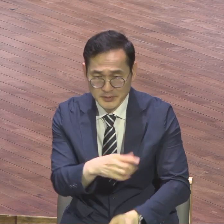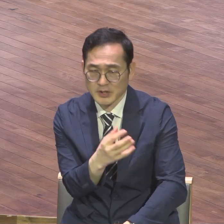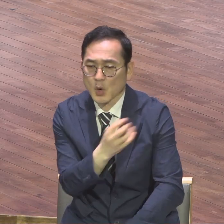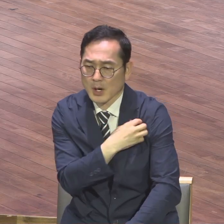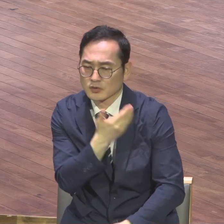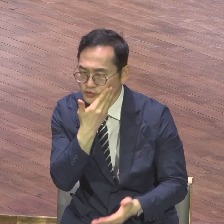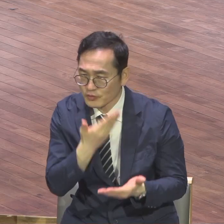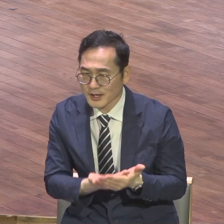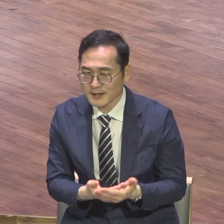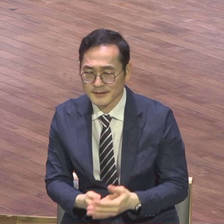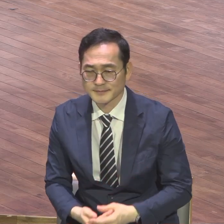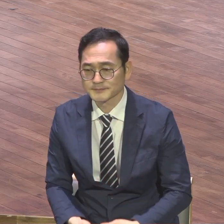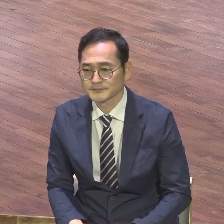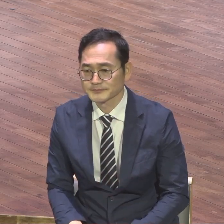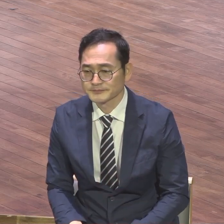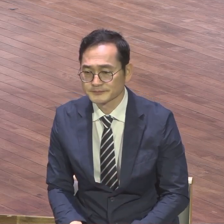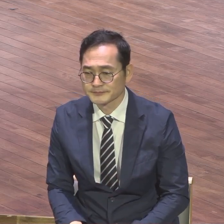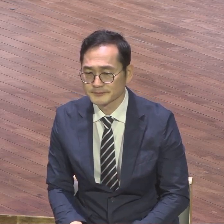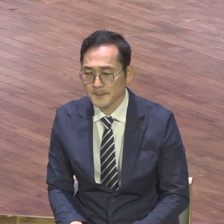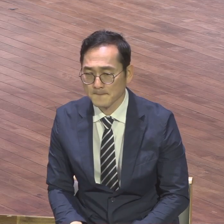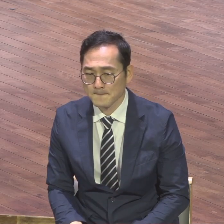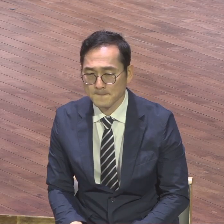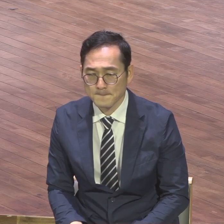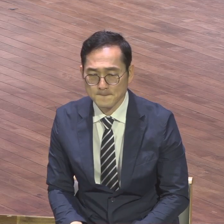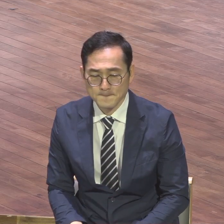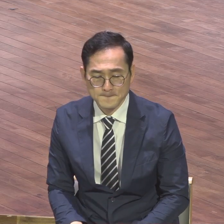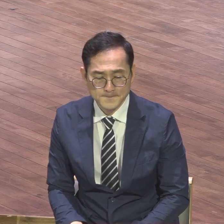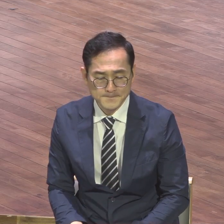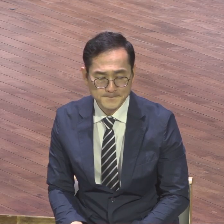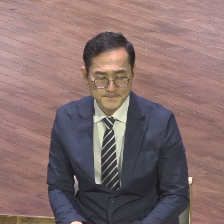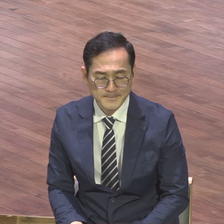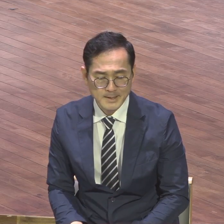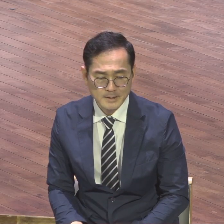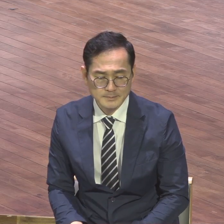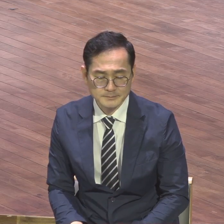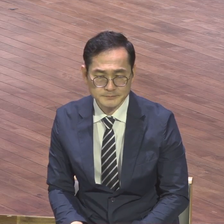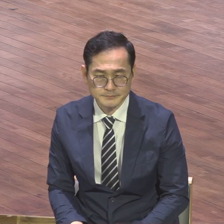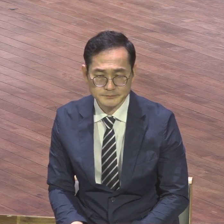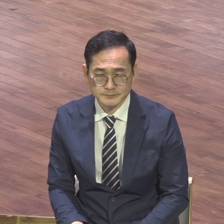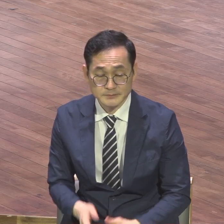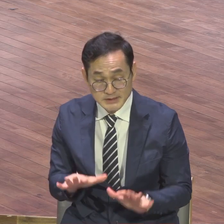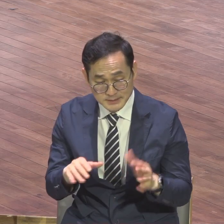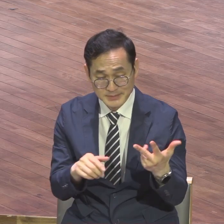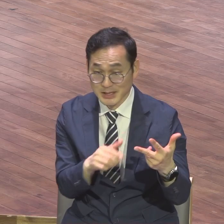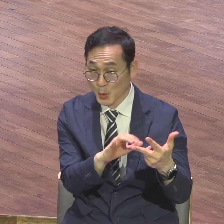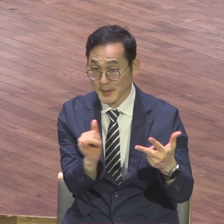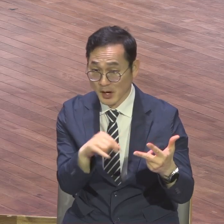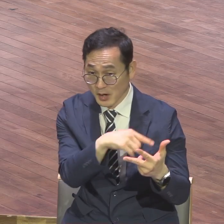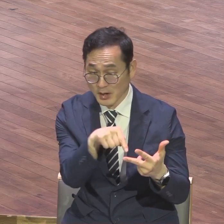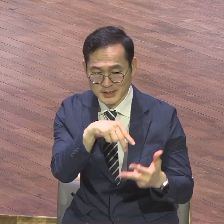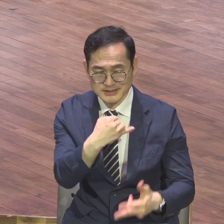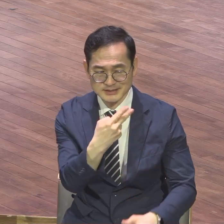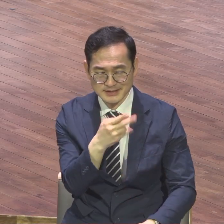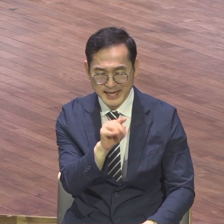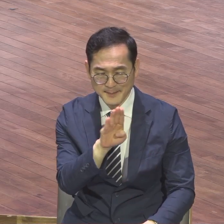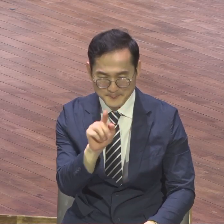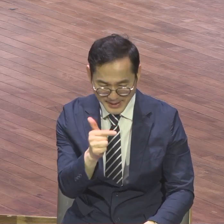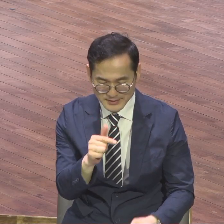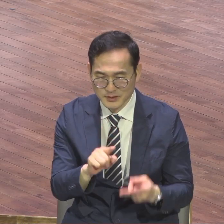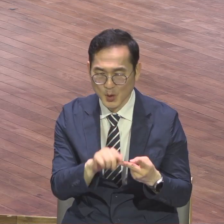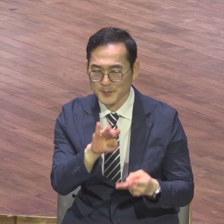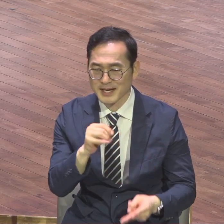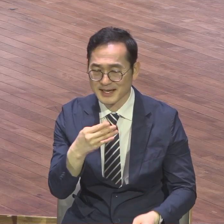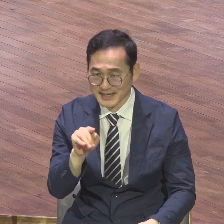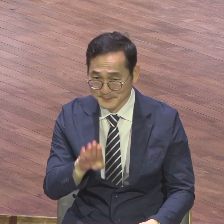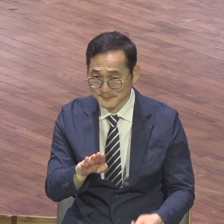한 사람이 어떤 영향력을 입히는지는요 오늘 본문에 이어서 나오는 스데반과 빌립의 사역을 보면 잘 나타나 있어요.